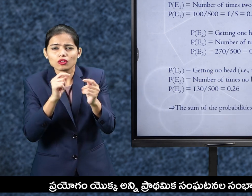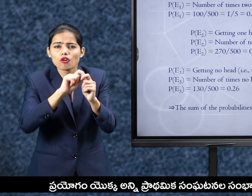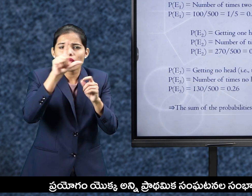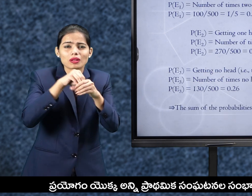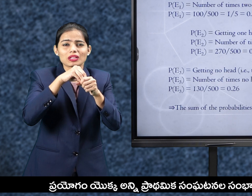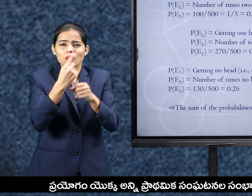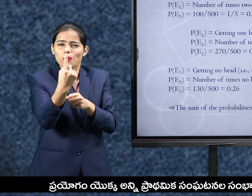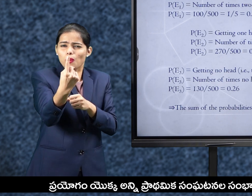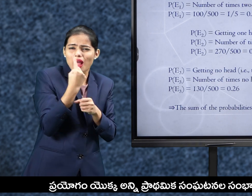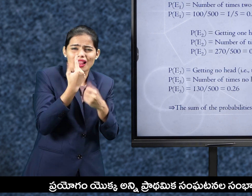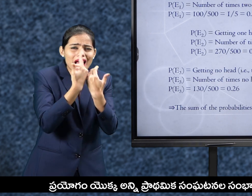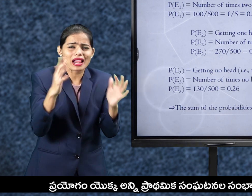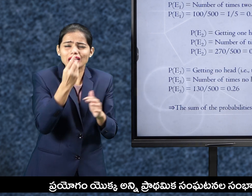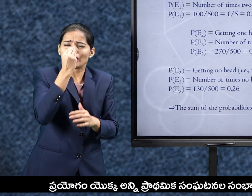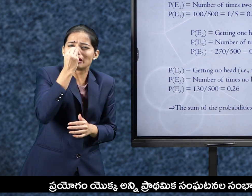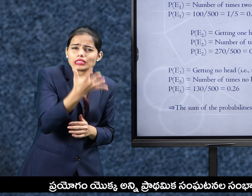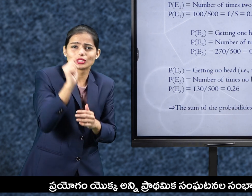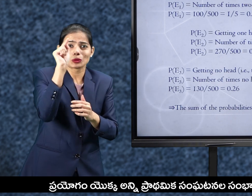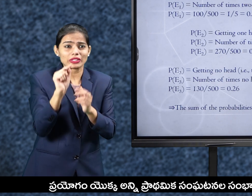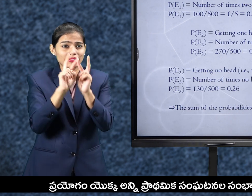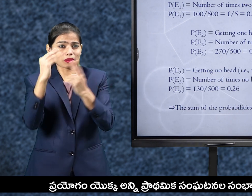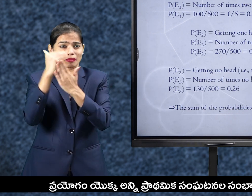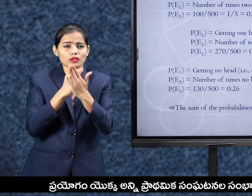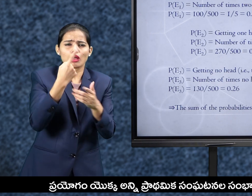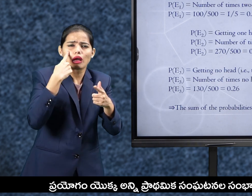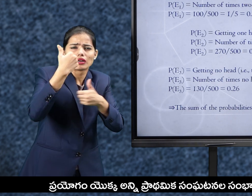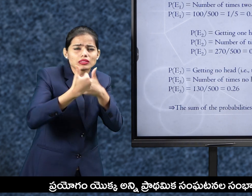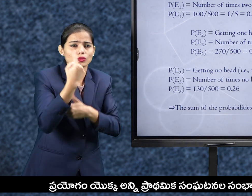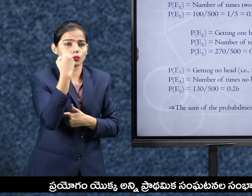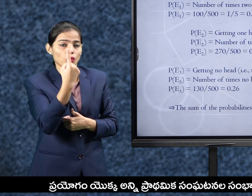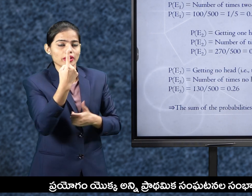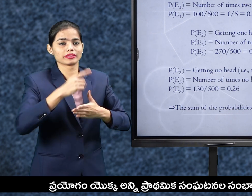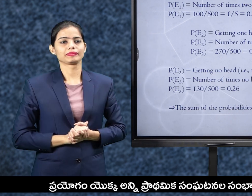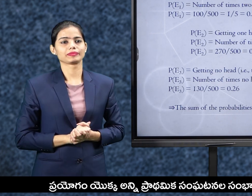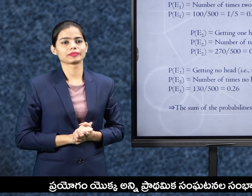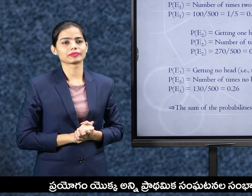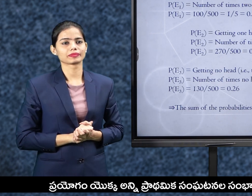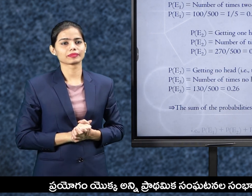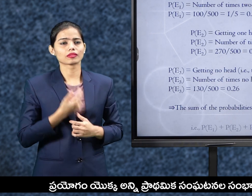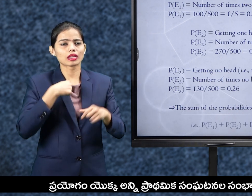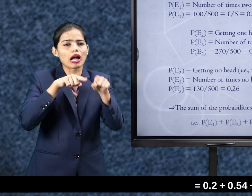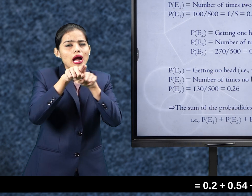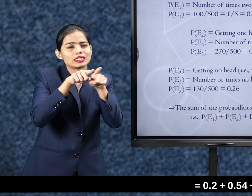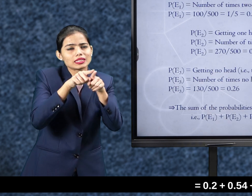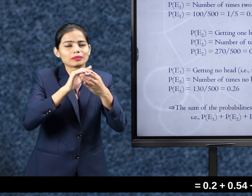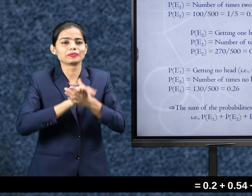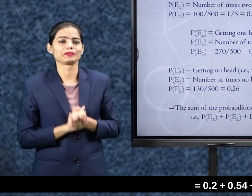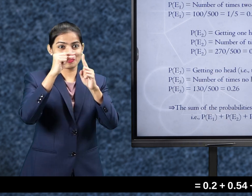ప్రాథమిక సంఘటనల సంభావ్యత మొత్తం 1 అంటే PE1 plus PE2 plus PE3 is equal to